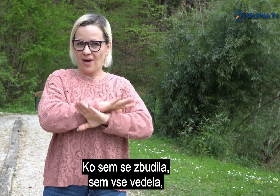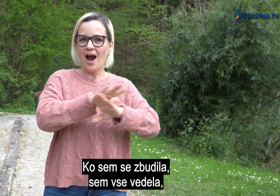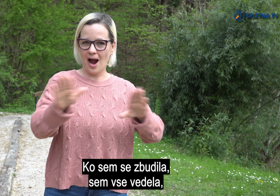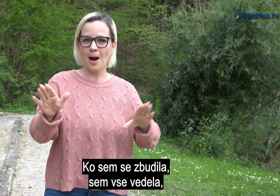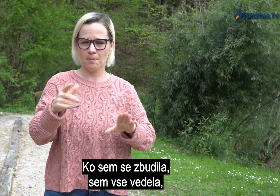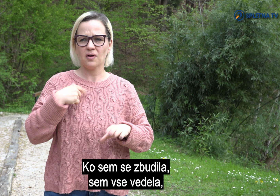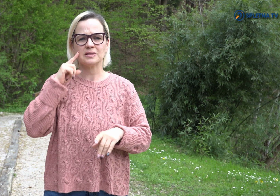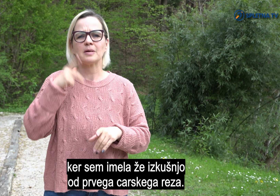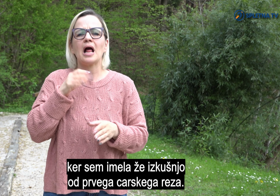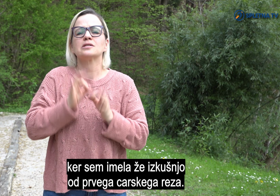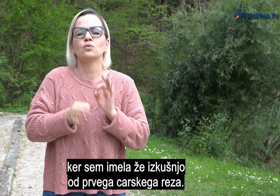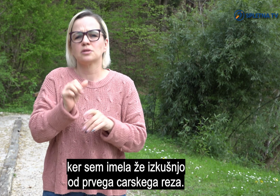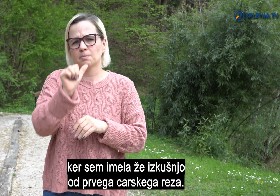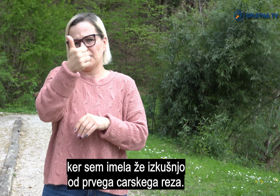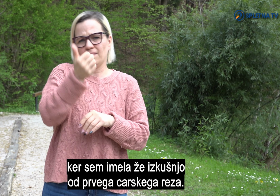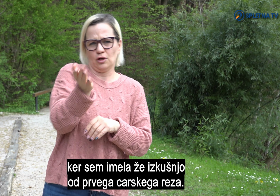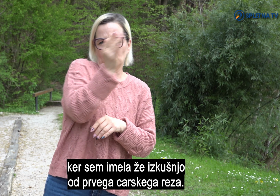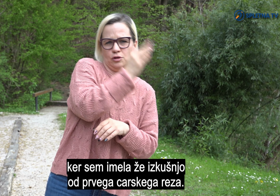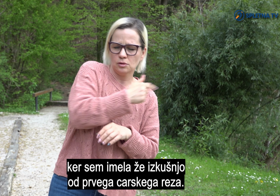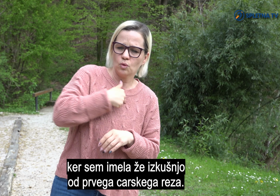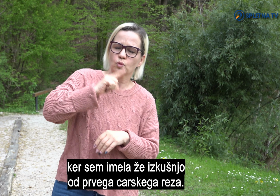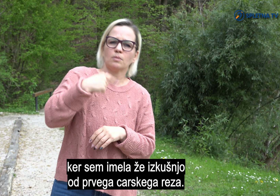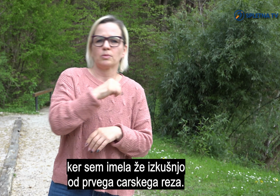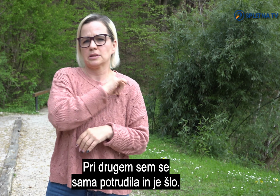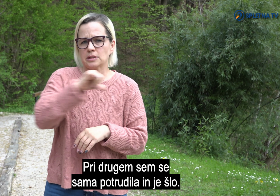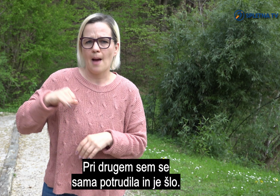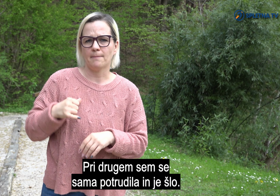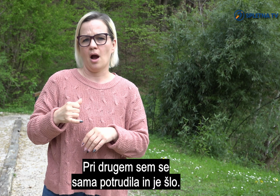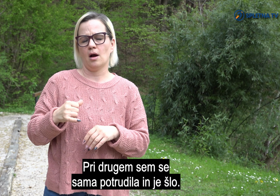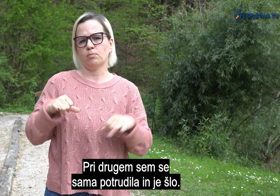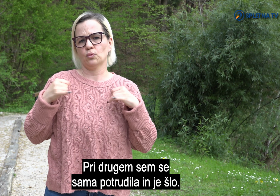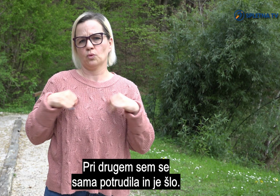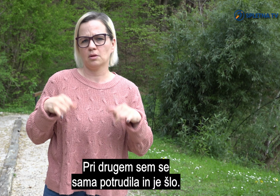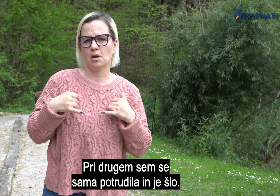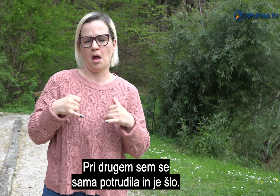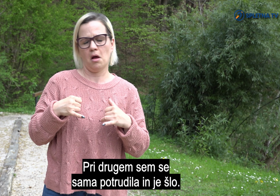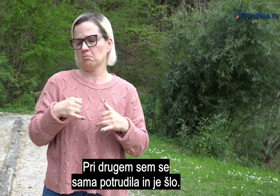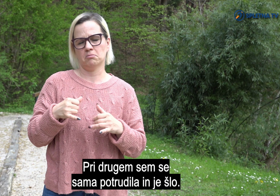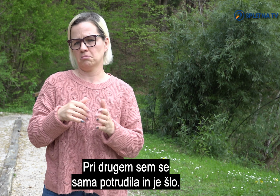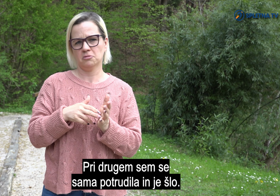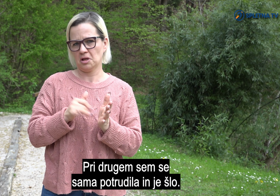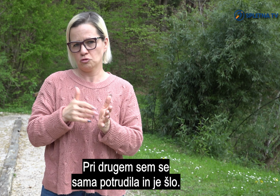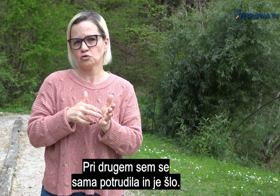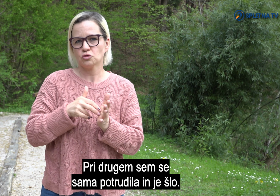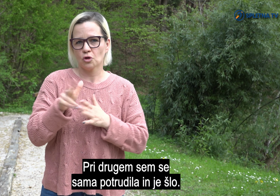imela že izkušnjo od prvega carskega reza. Pri drugem sem se sama potrudila in je šlo.